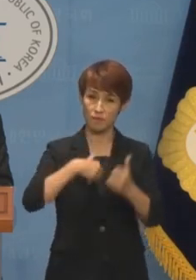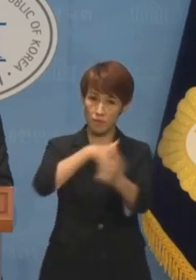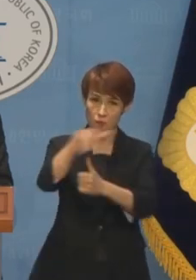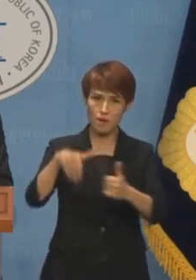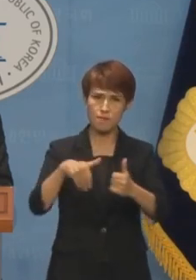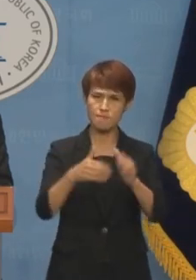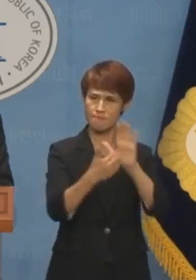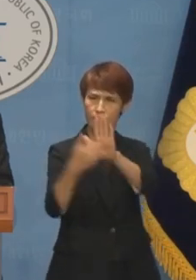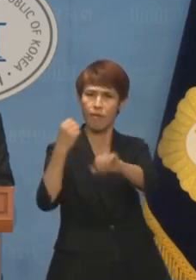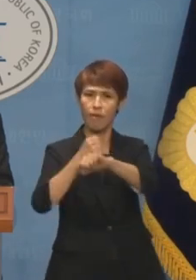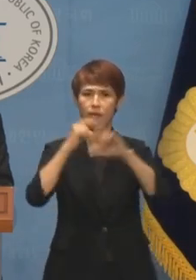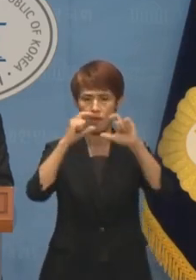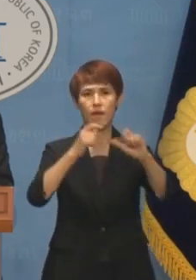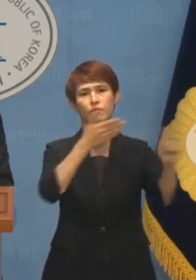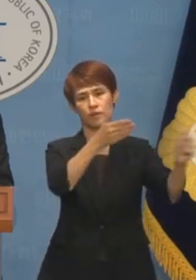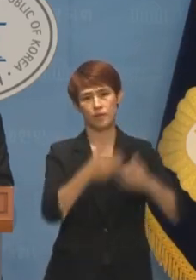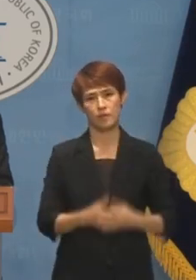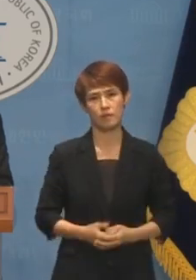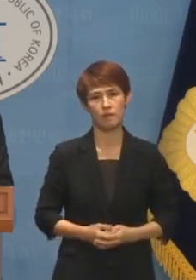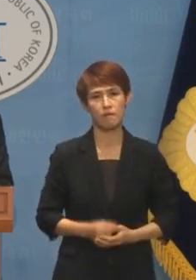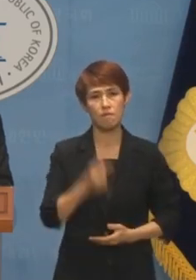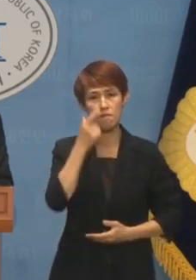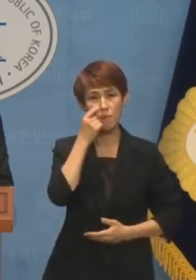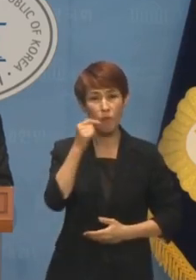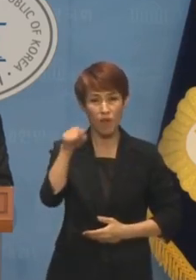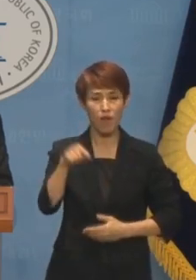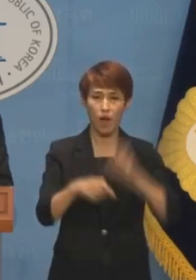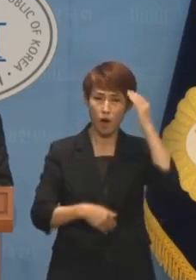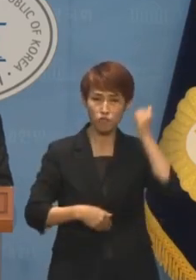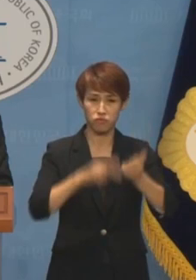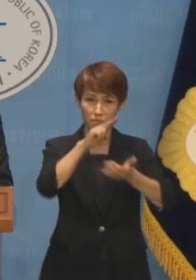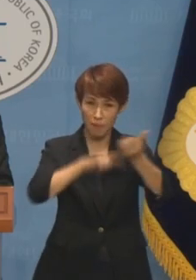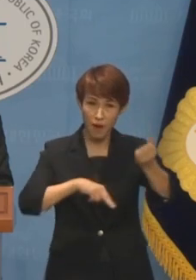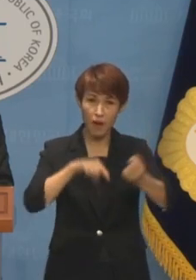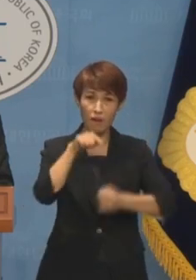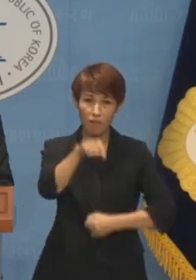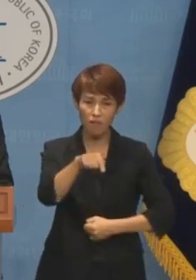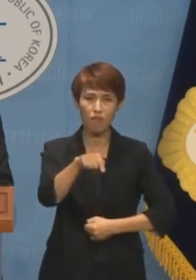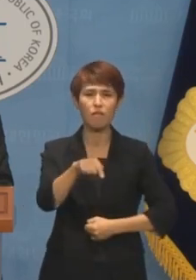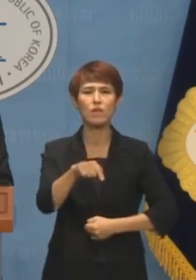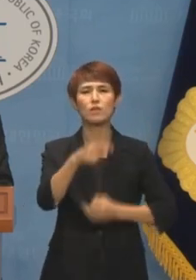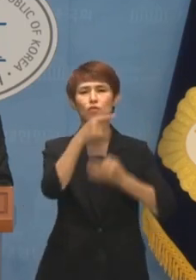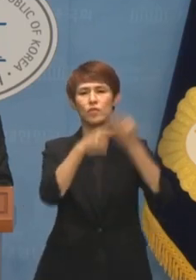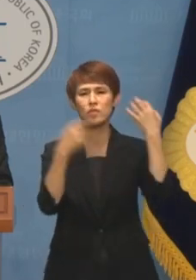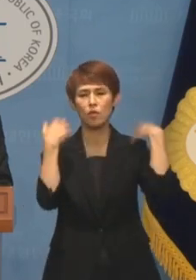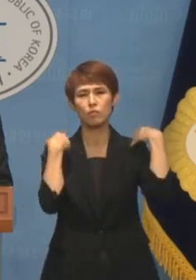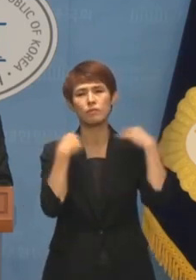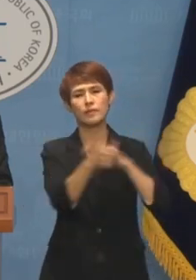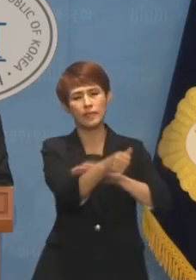대응하십시오. 매국 논란을 만드는 것은 윤석열 정부의 소극적인 태도입니다.